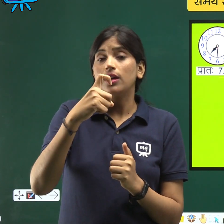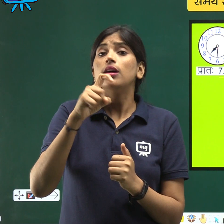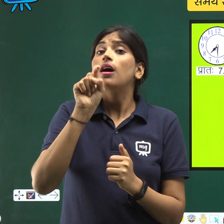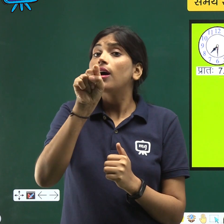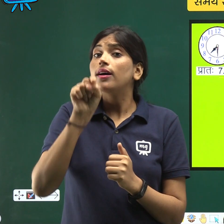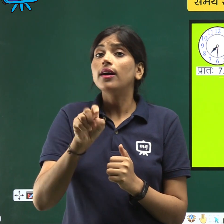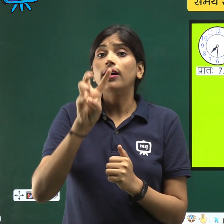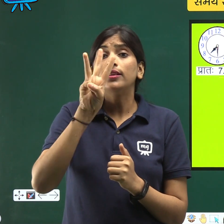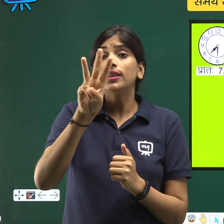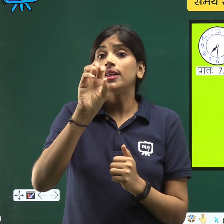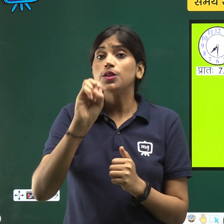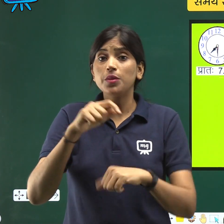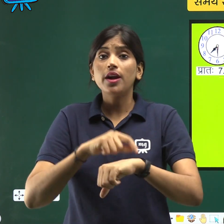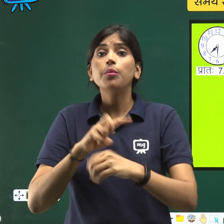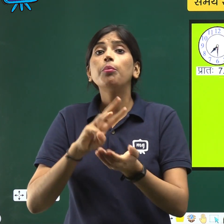7:30 पर